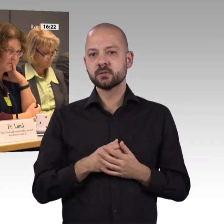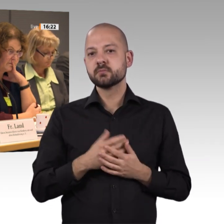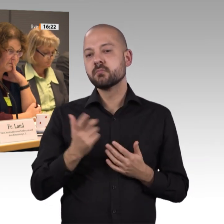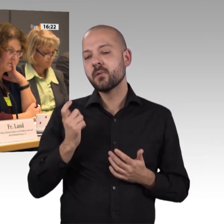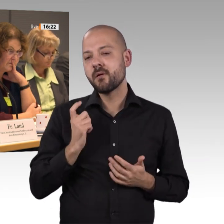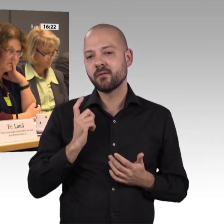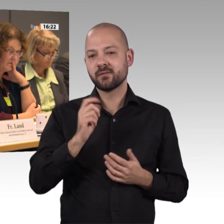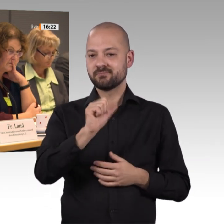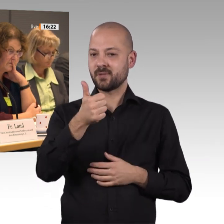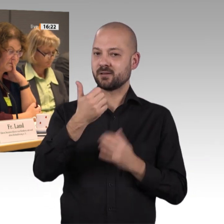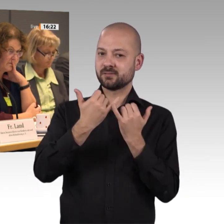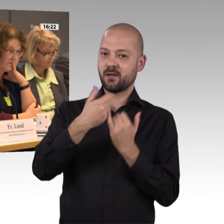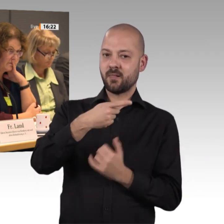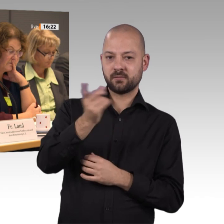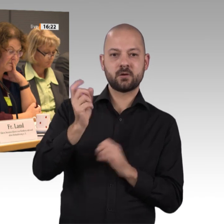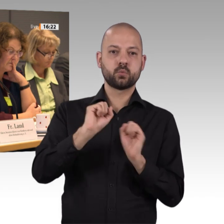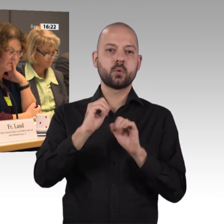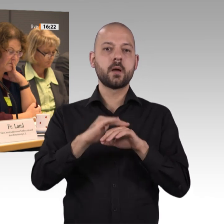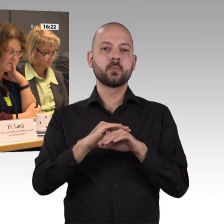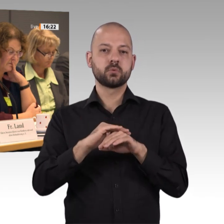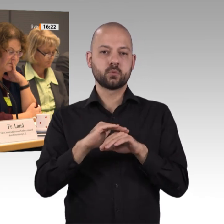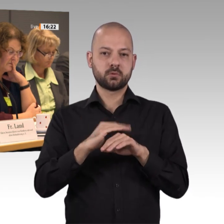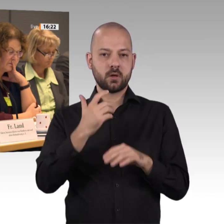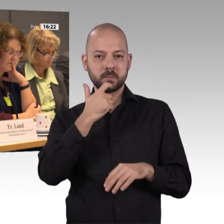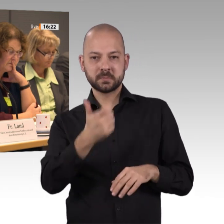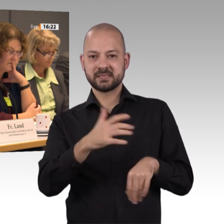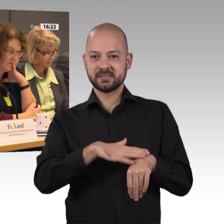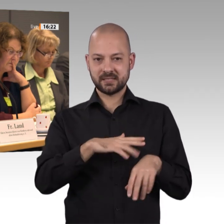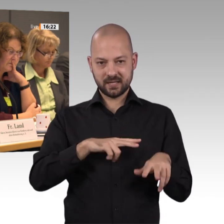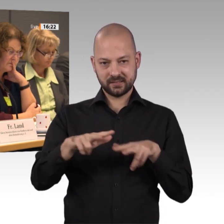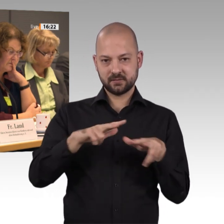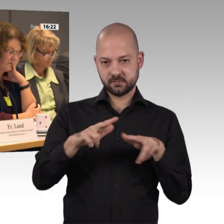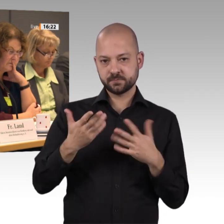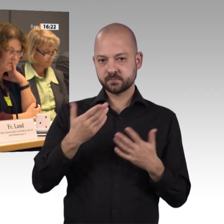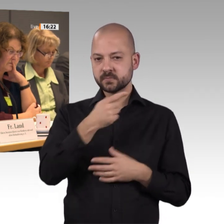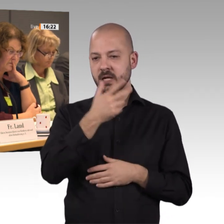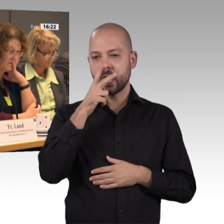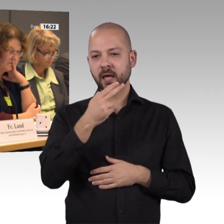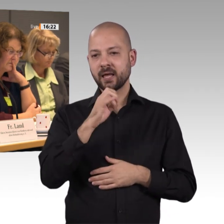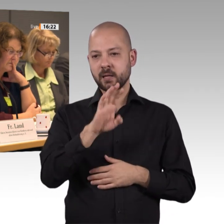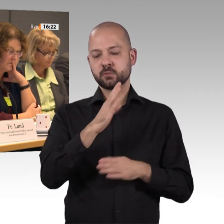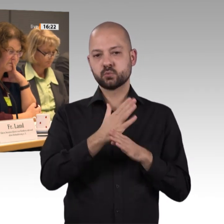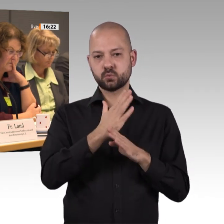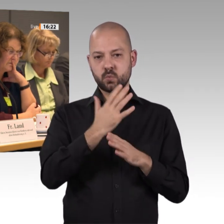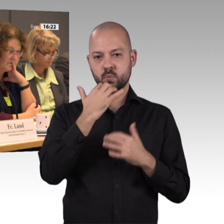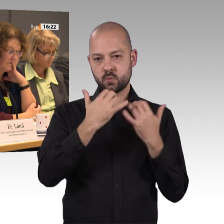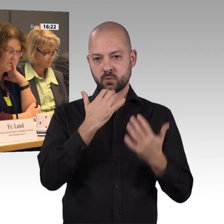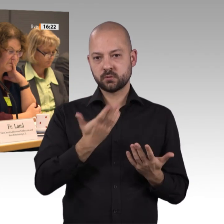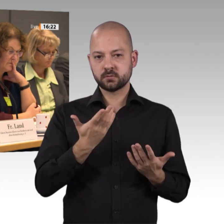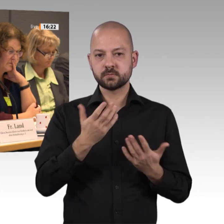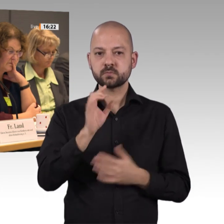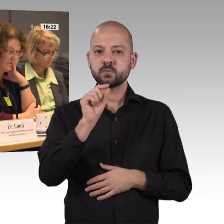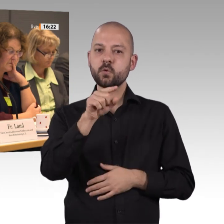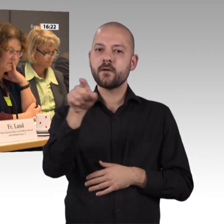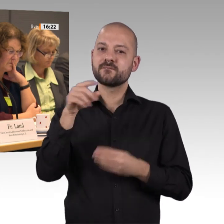einer Erwerbstätigkeit, einer vollumfänglichen, oft im Wege steht. Das hat dann noch weitere Folgen natürlich, also eine